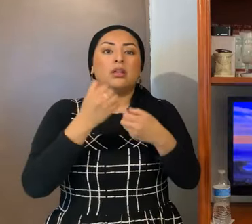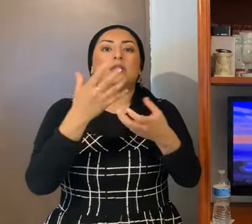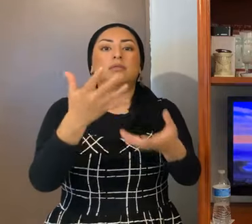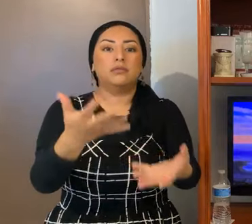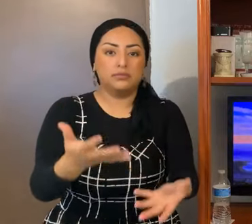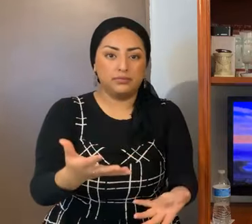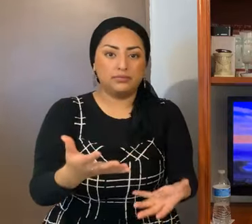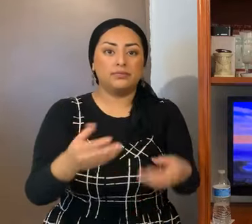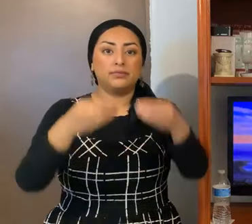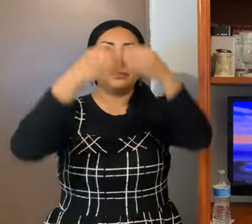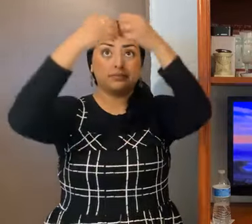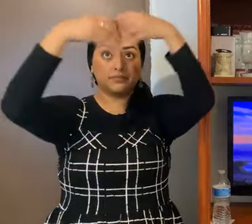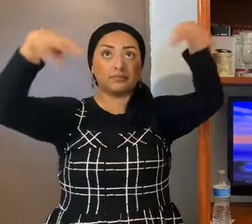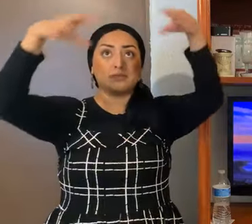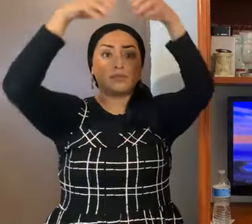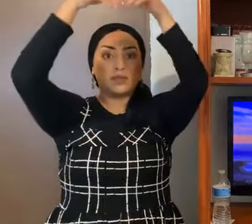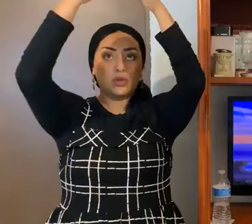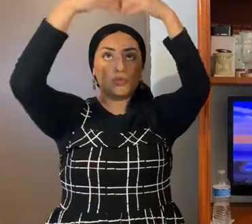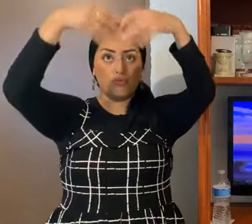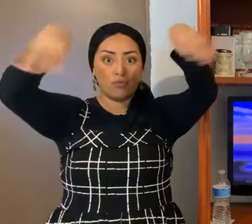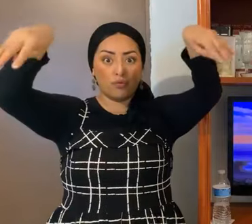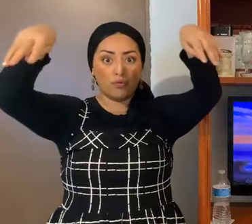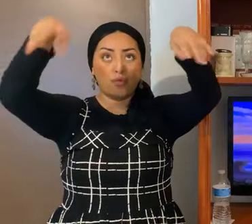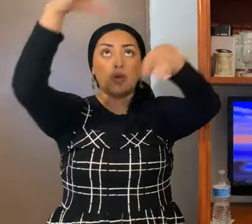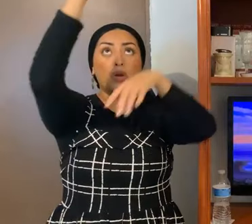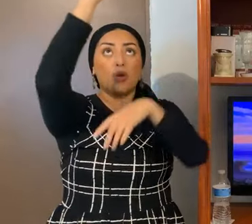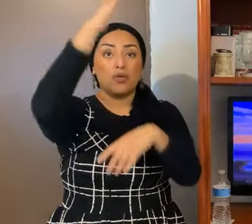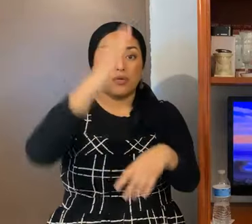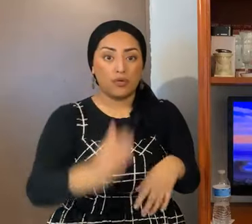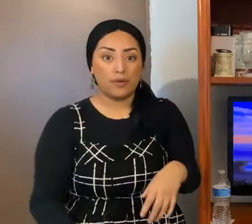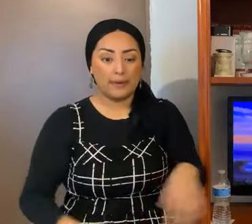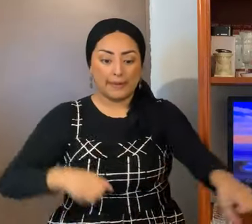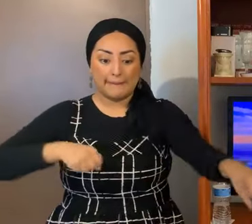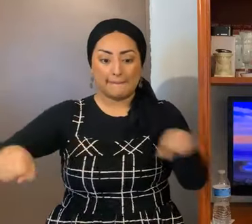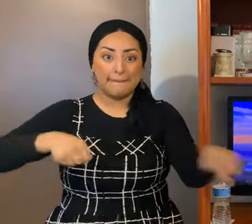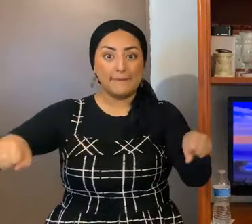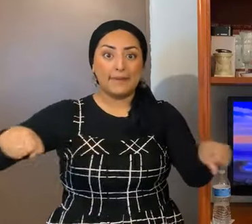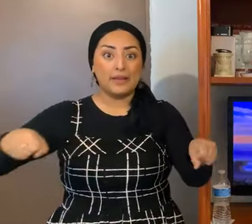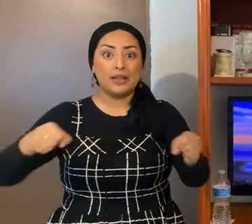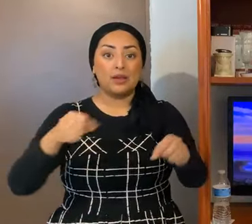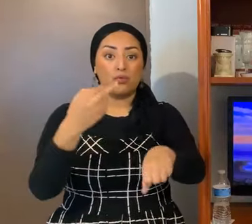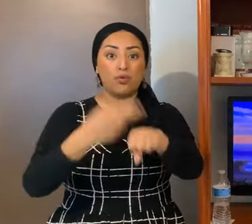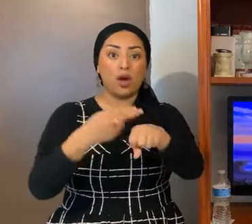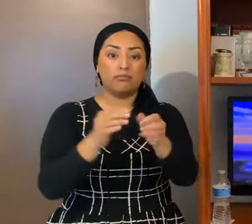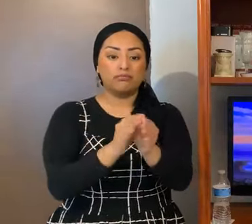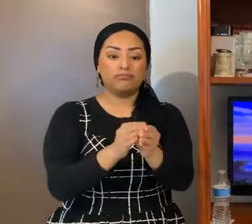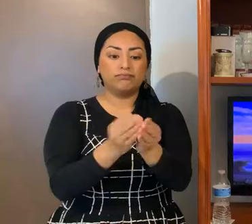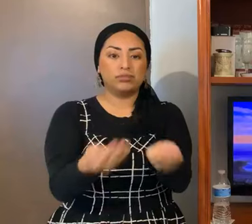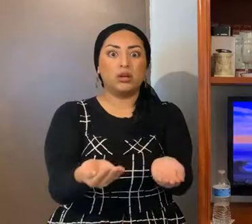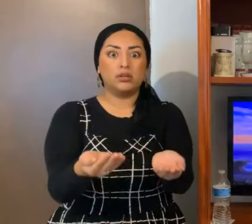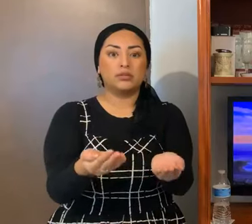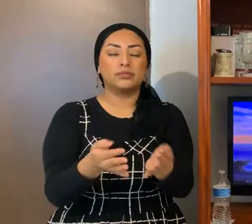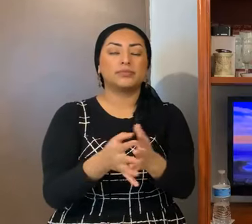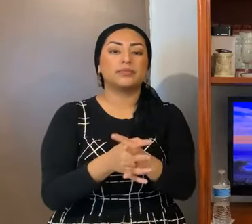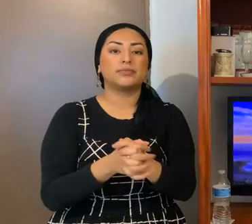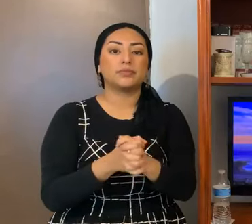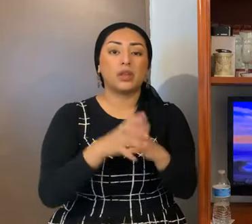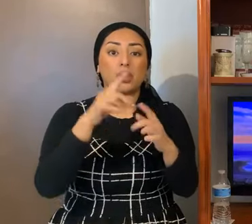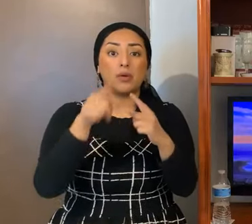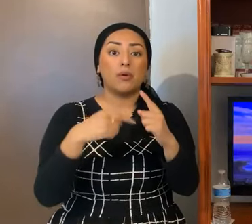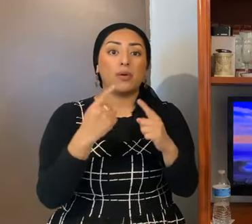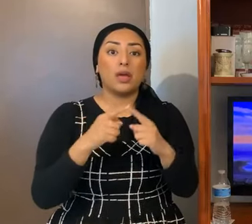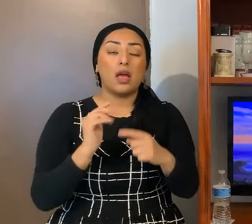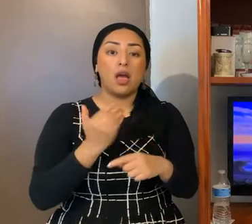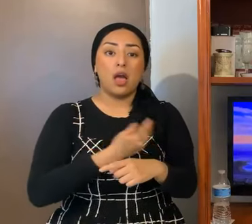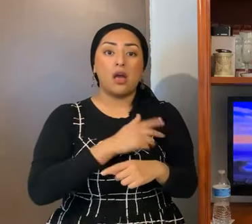se rasgó en dos, de arriba a abajo, y la tierra tembló, y las rocas se partieron. El hecho de que cuando nuestro